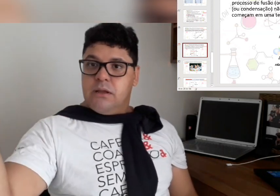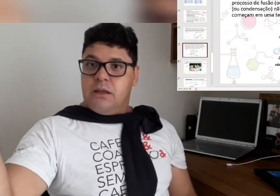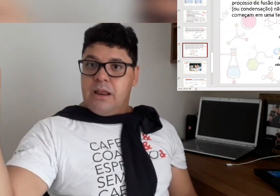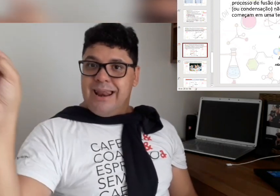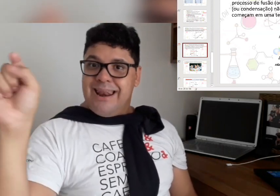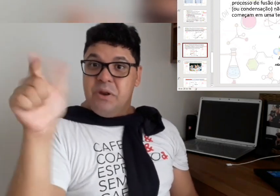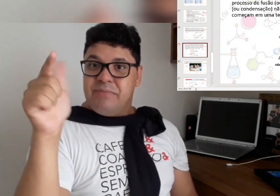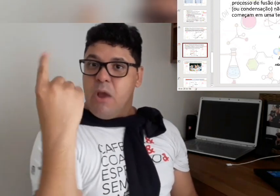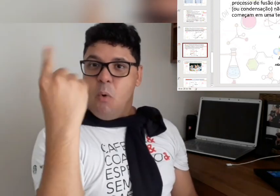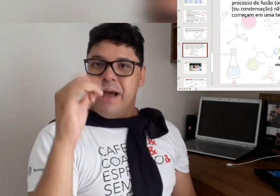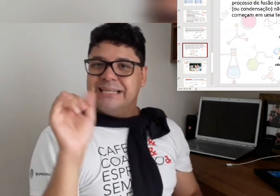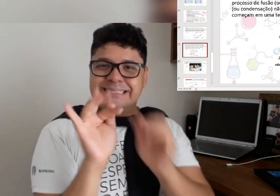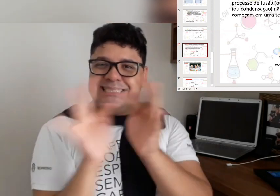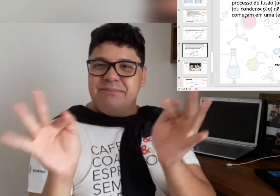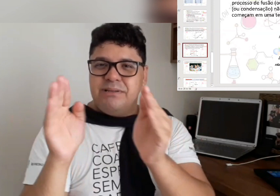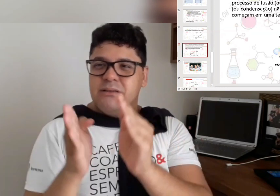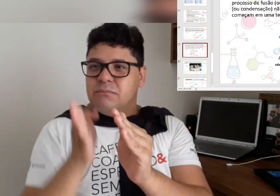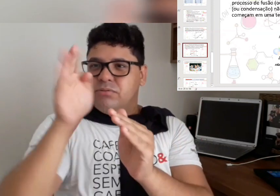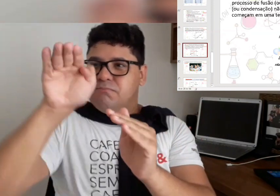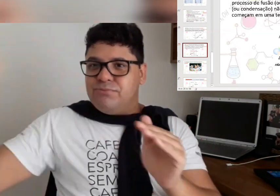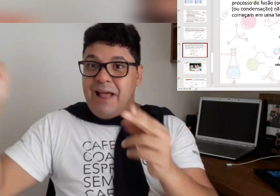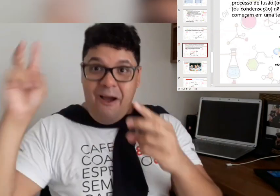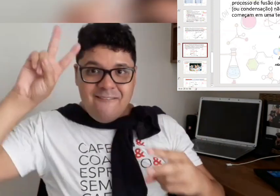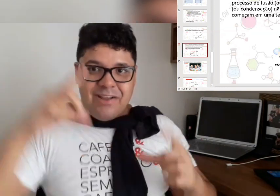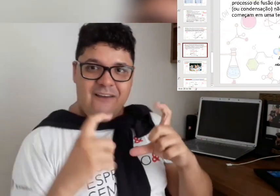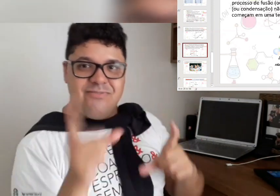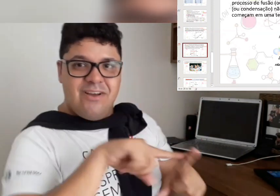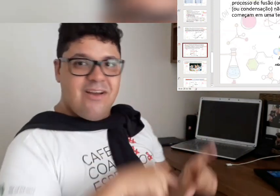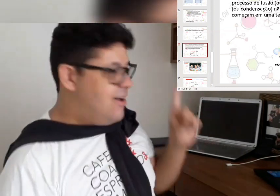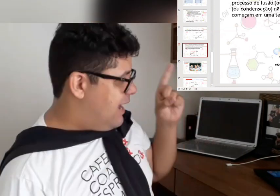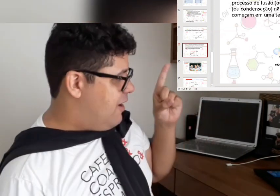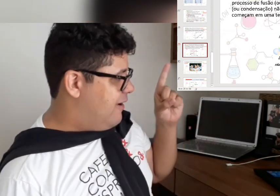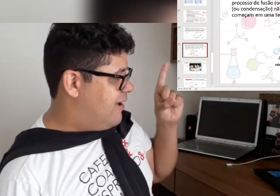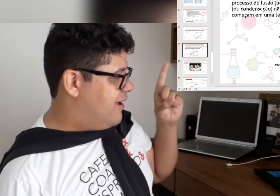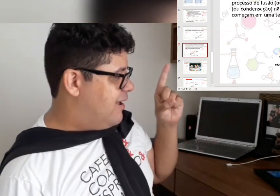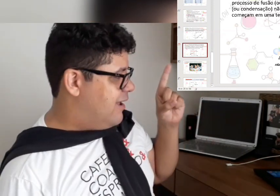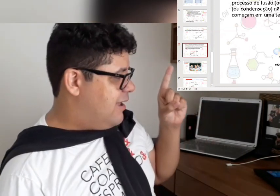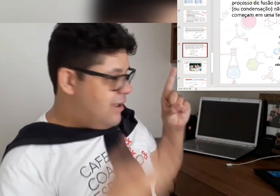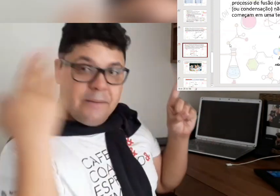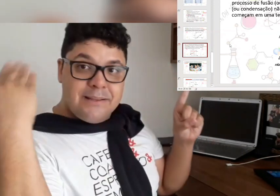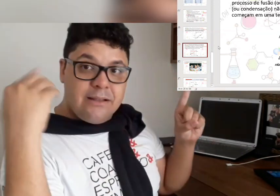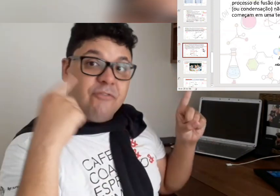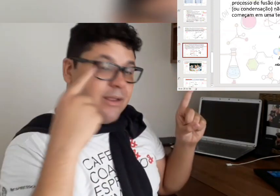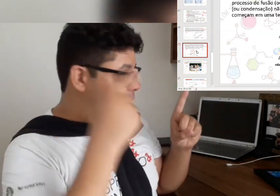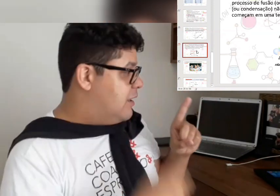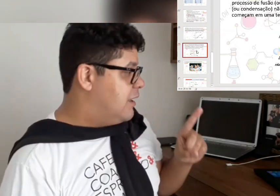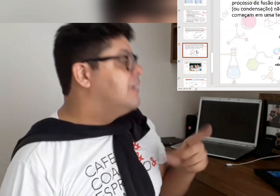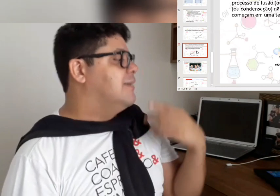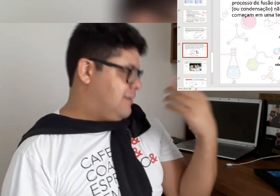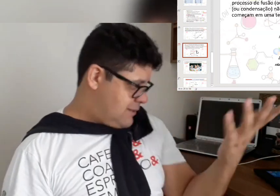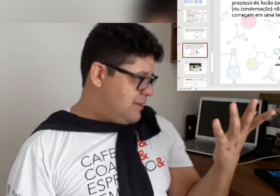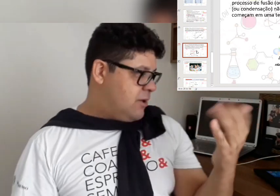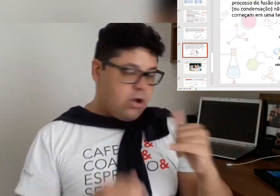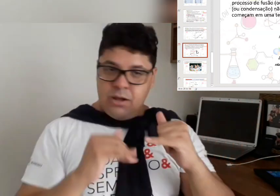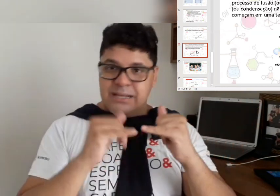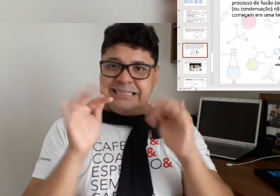ponto de ebulição, a variação da temperatura, tá? Não tem aquela constante, não tem uma reta. Olha o gráfico anterior,